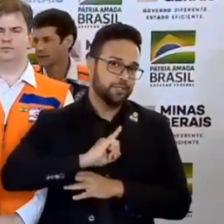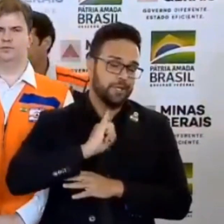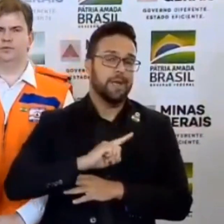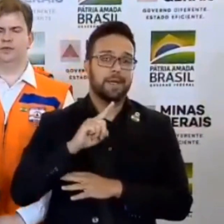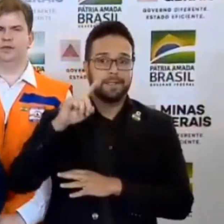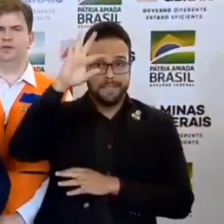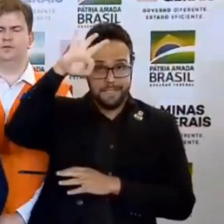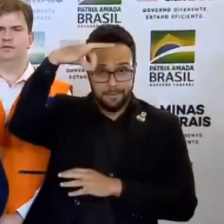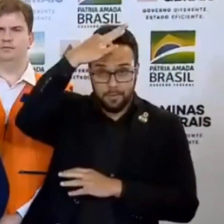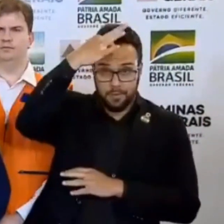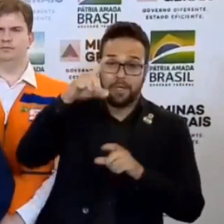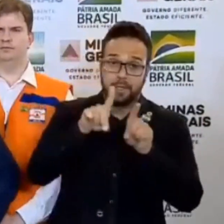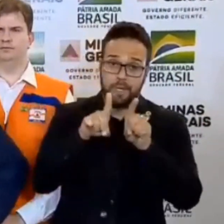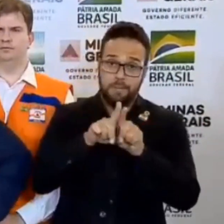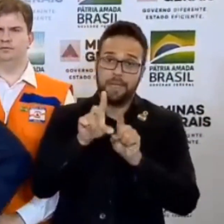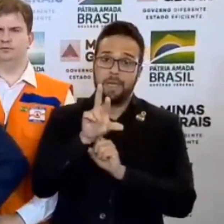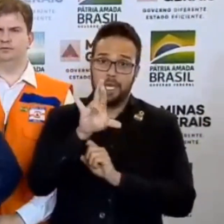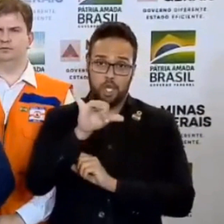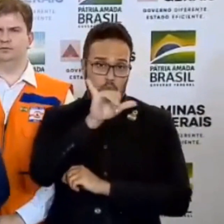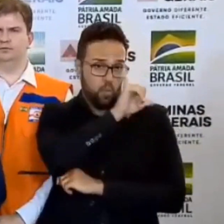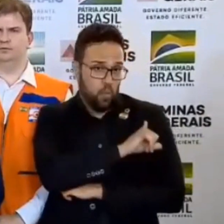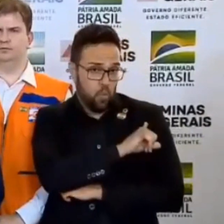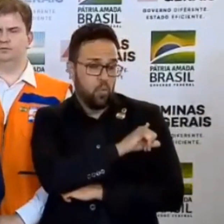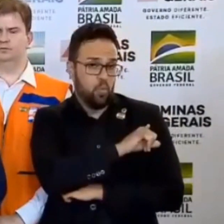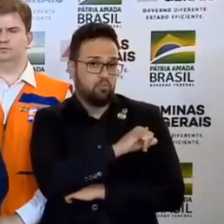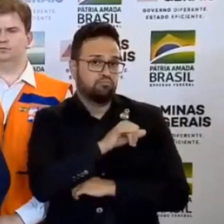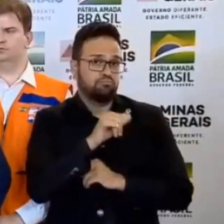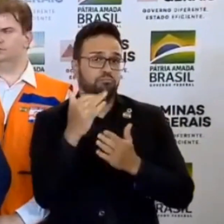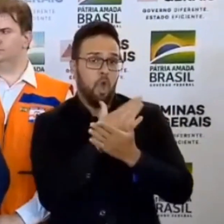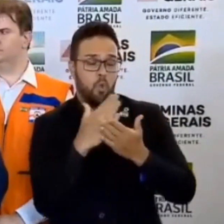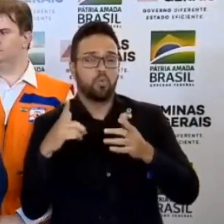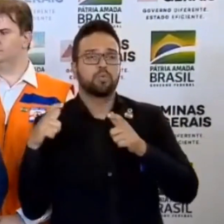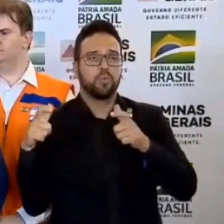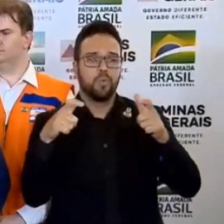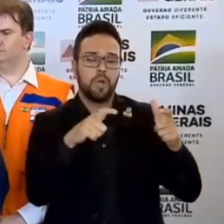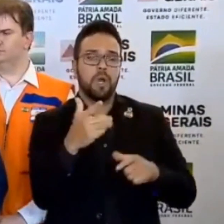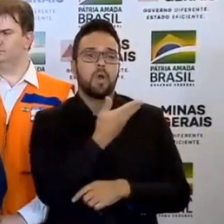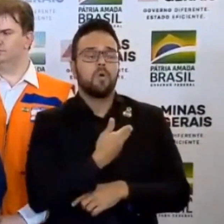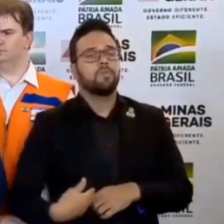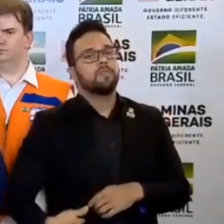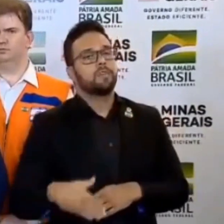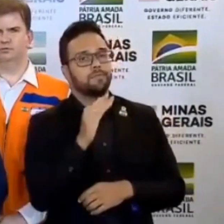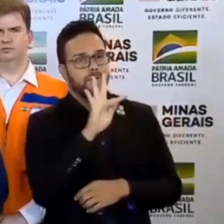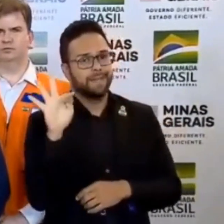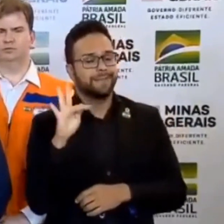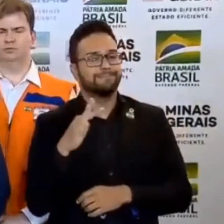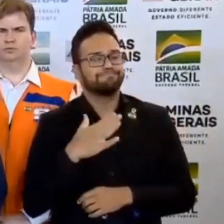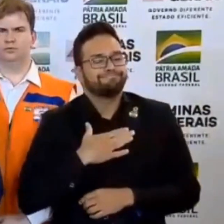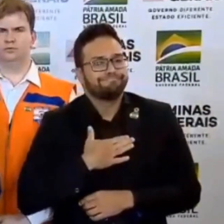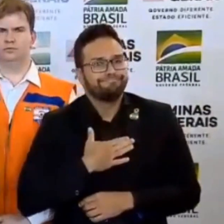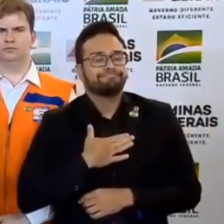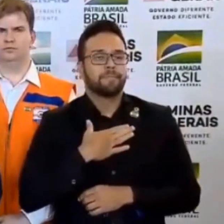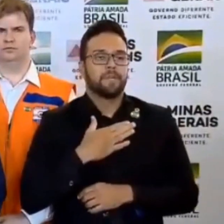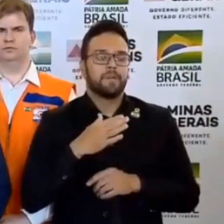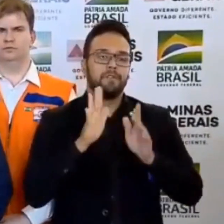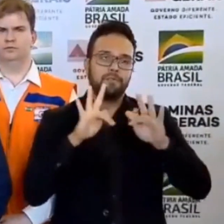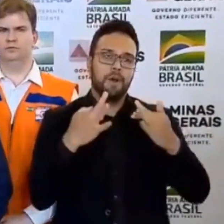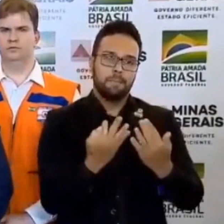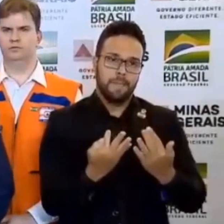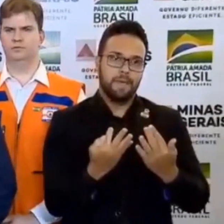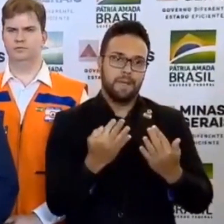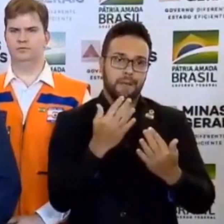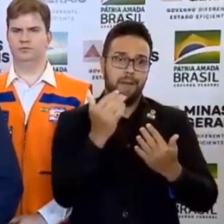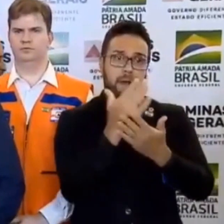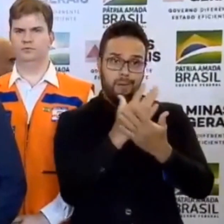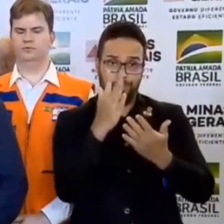outra do Rio de Janeiro. O governo federal se solidariza com os familiares das vítimas e se coloca ao